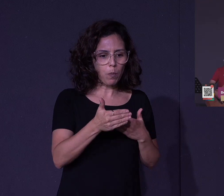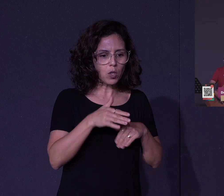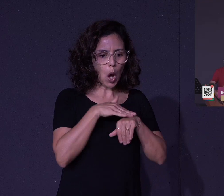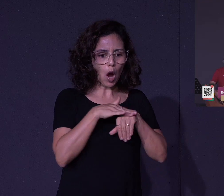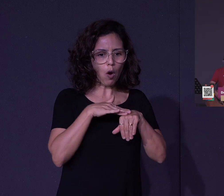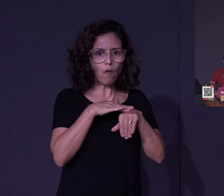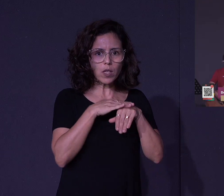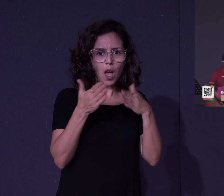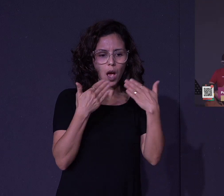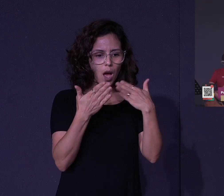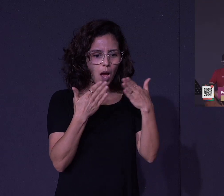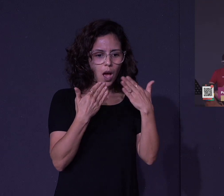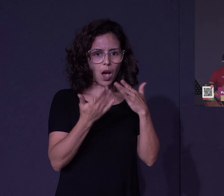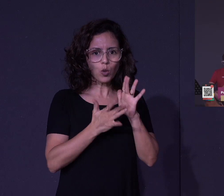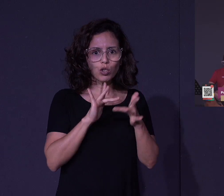Deus aí, irmão.